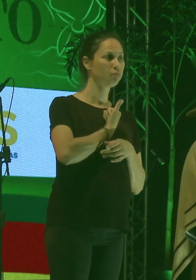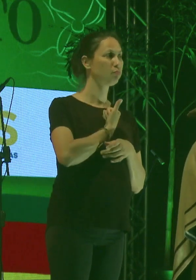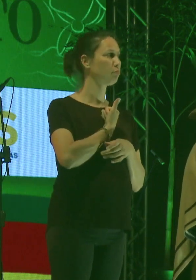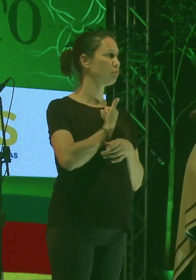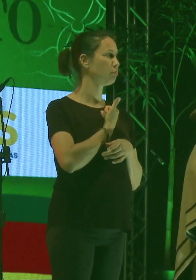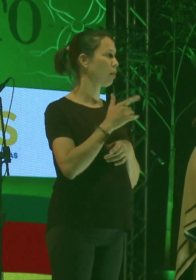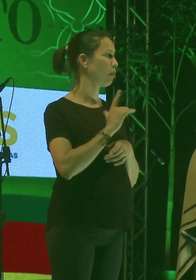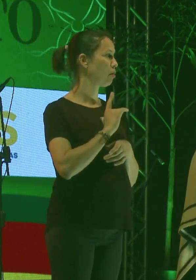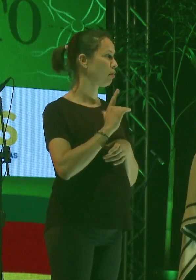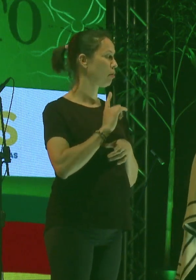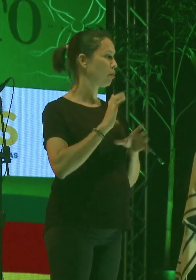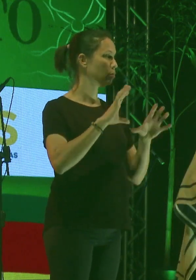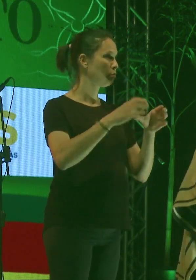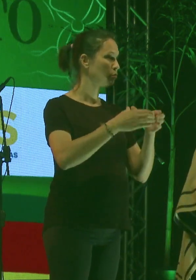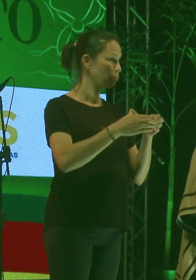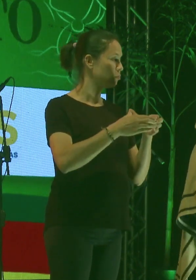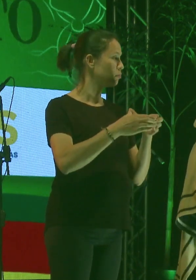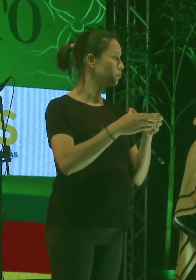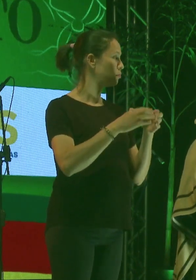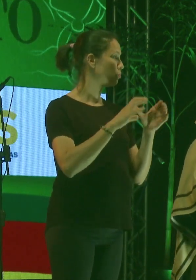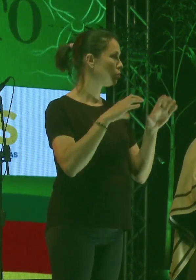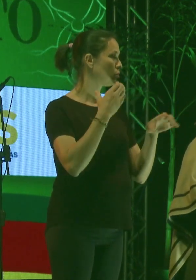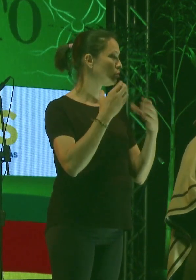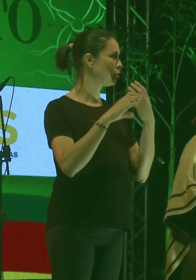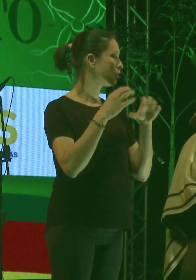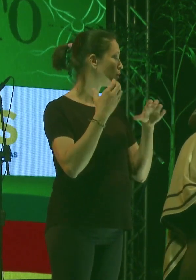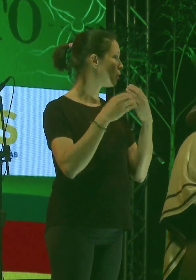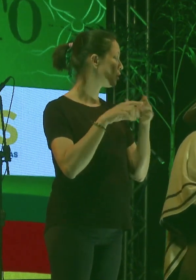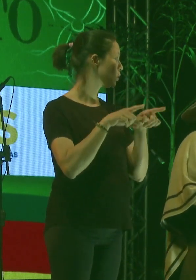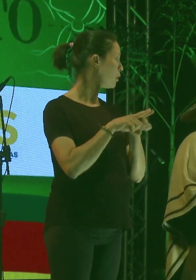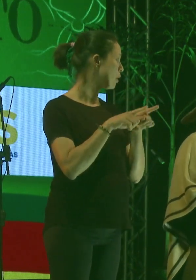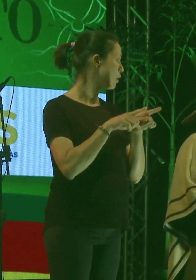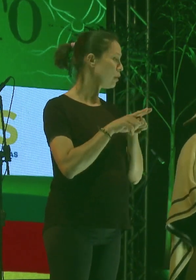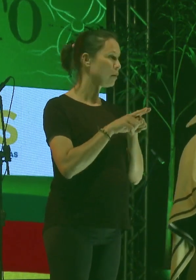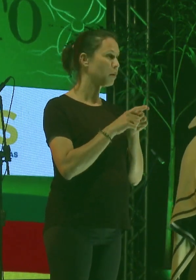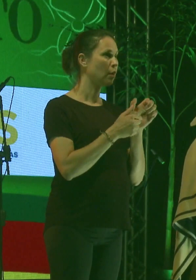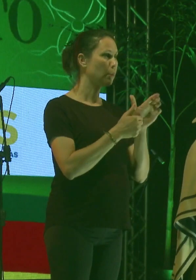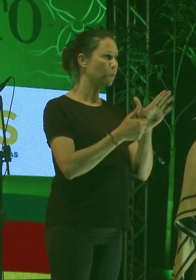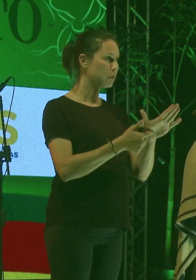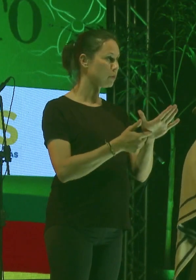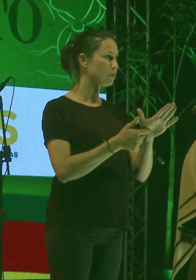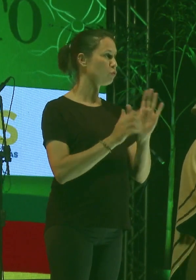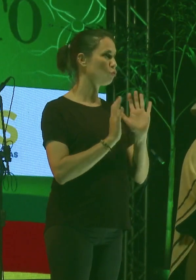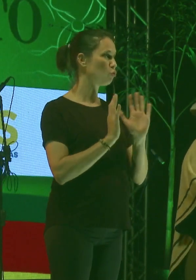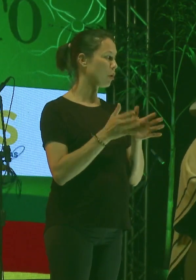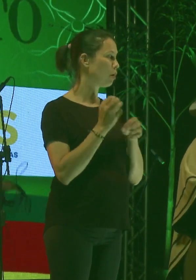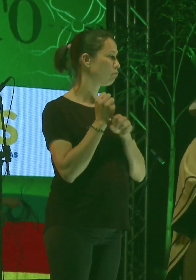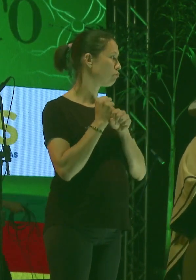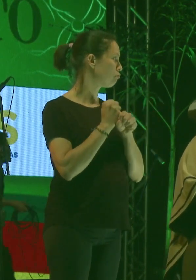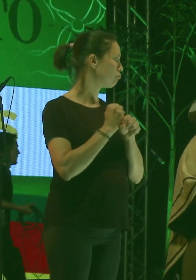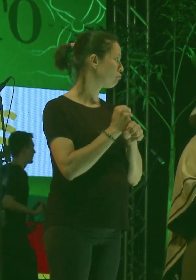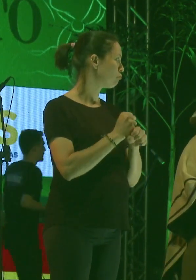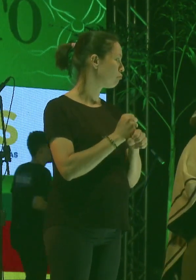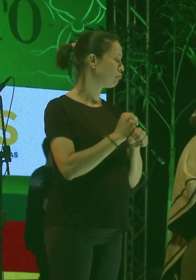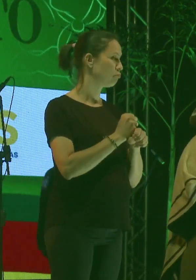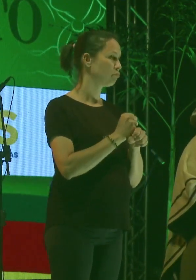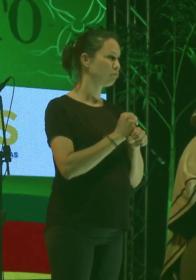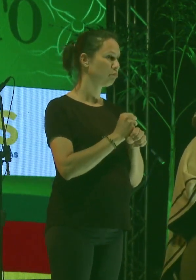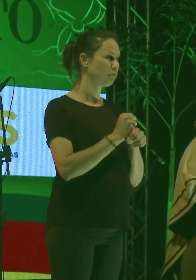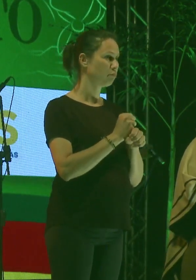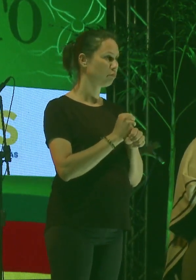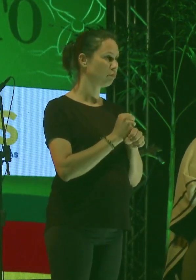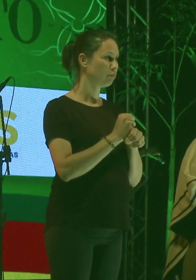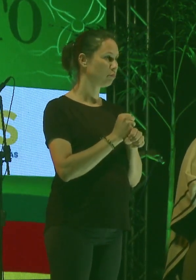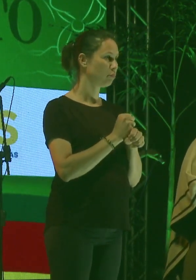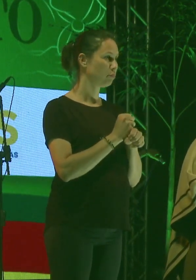do Canto Galponeiro, esse festival que tu também Perfeito. És apresentador já há alguns anos. Canto Galponeiro, daquele espaço